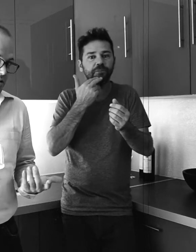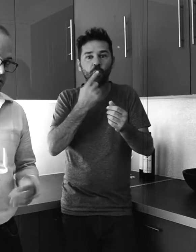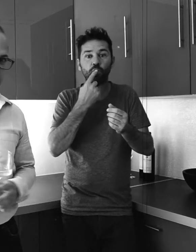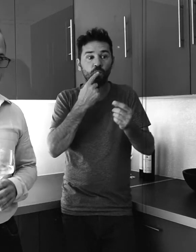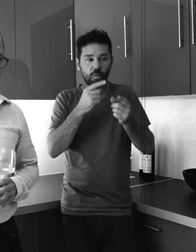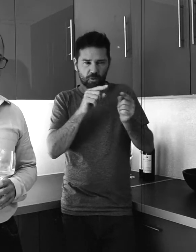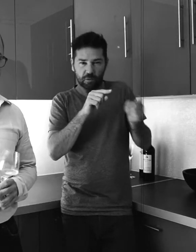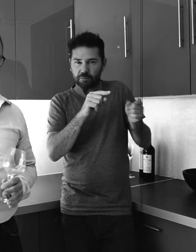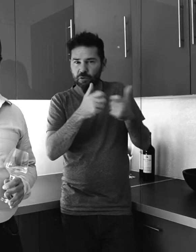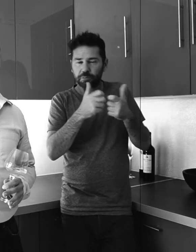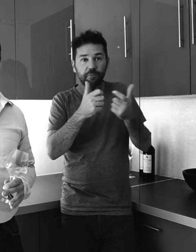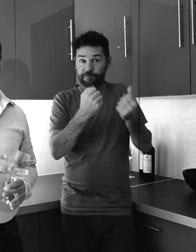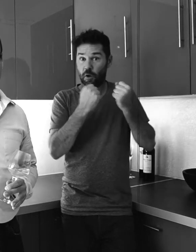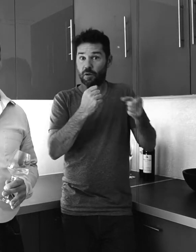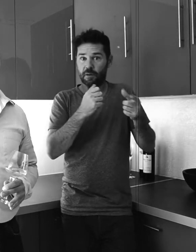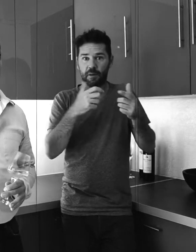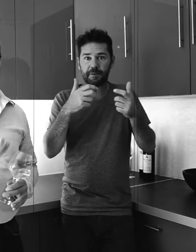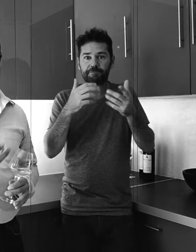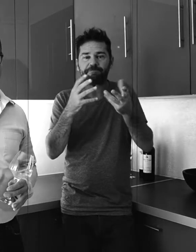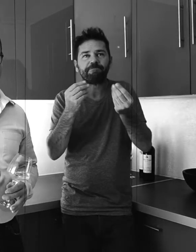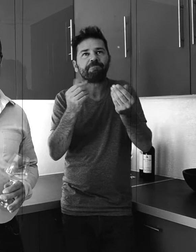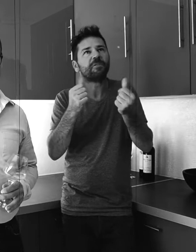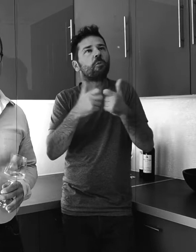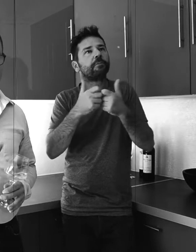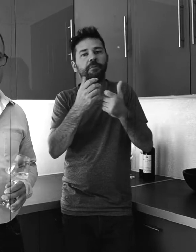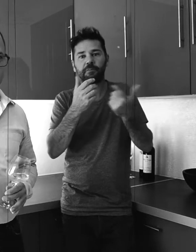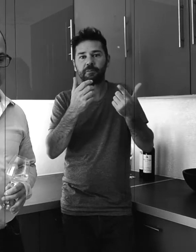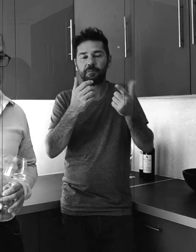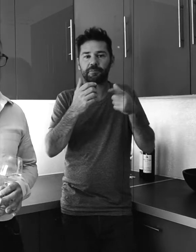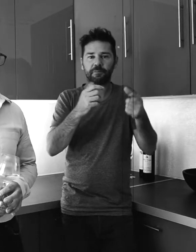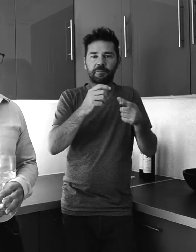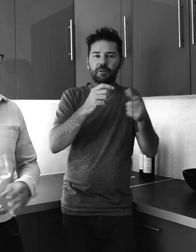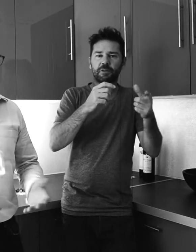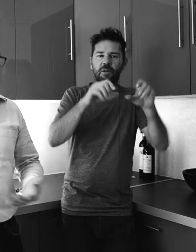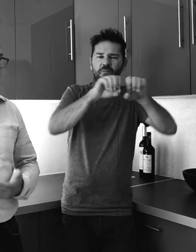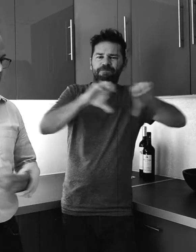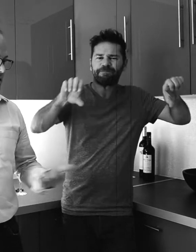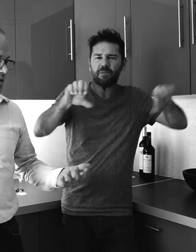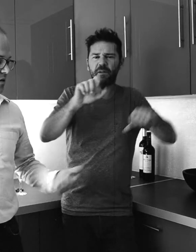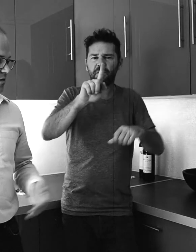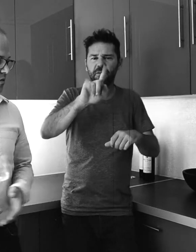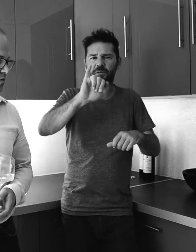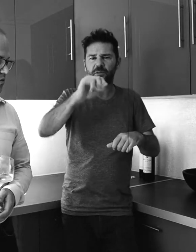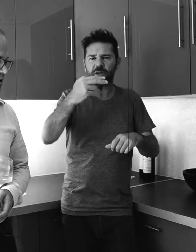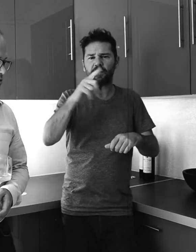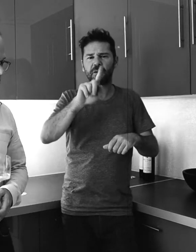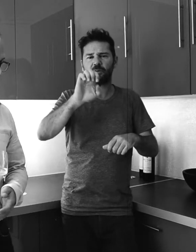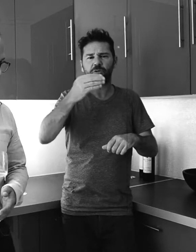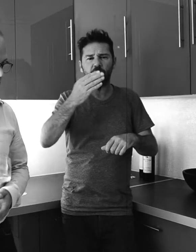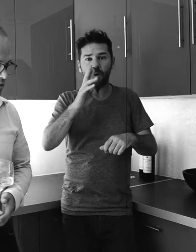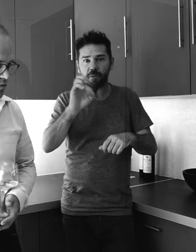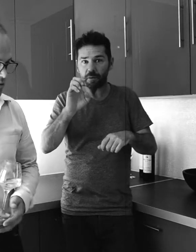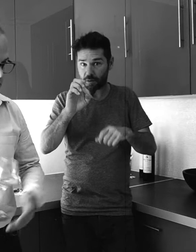assez fort. Par exemple, quelque chose qui s'approcherait, ça serait du gingembre. Donc peut-être essayer ce vin